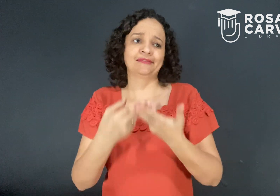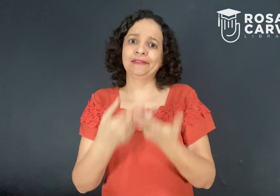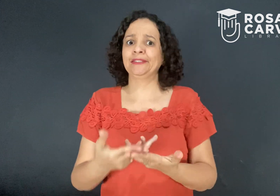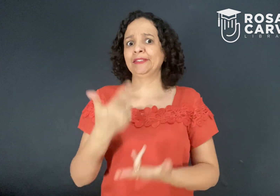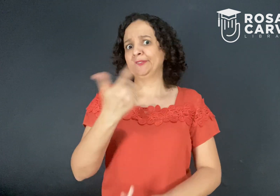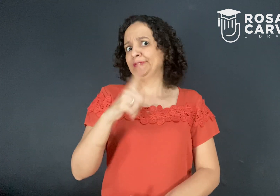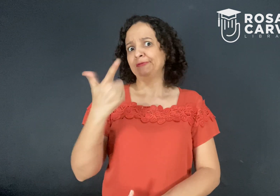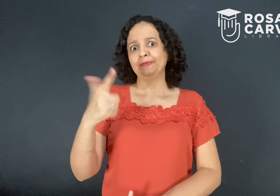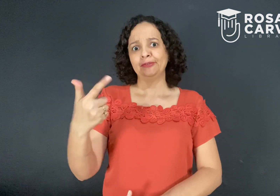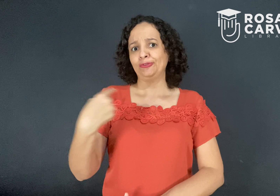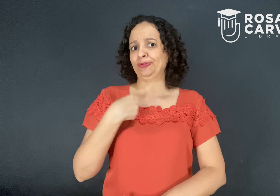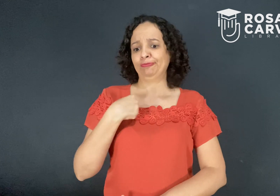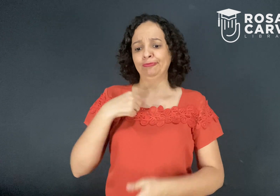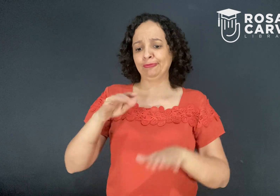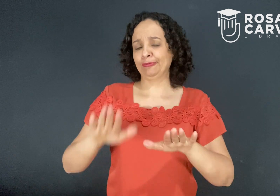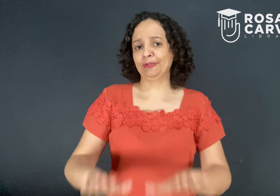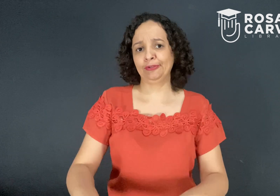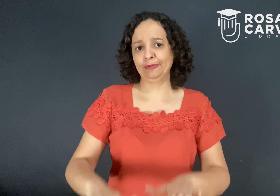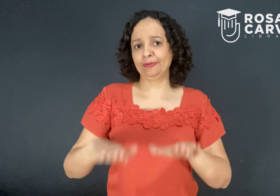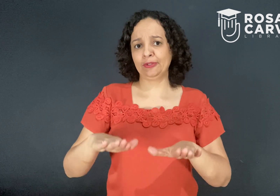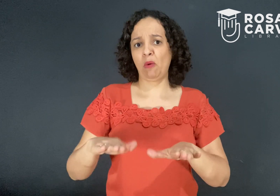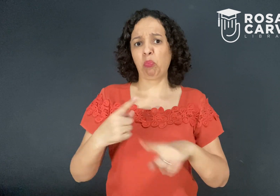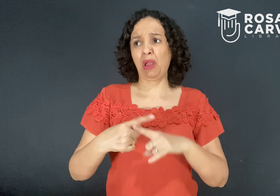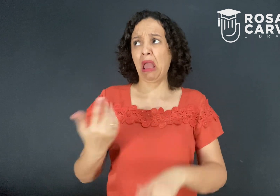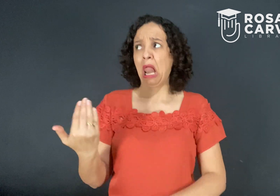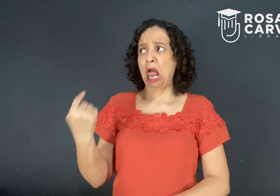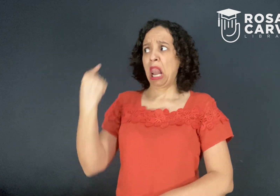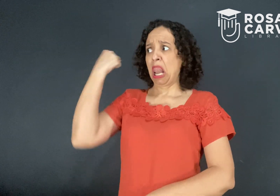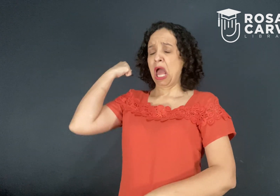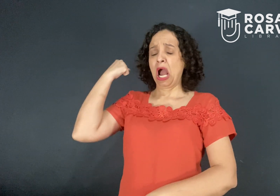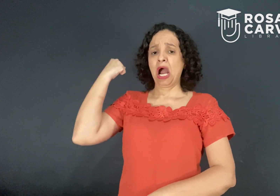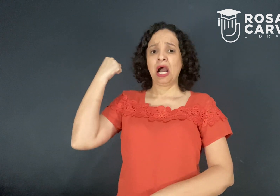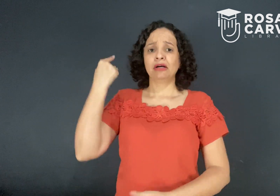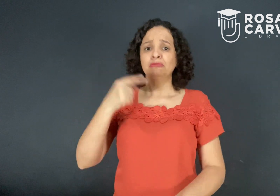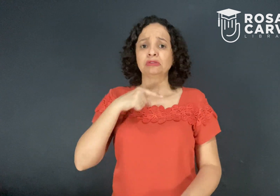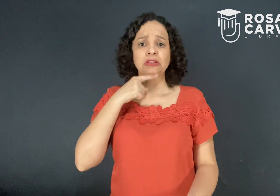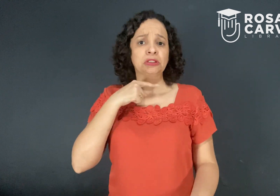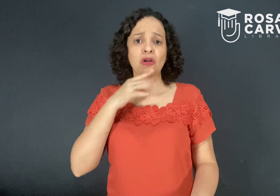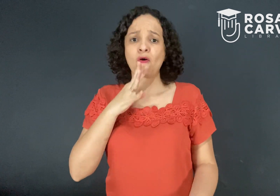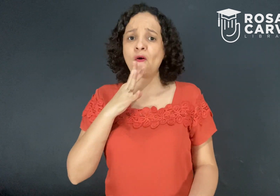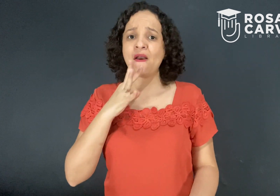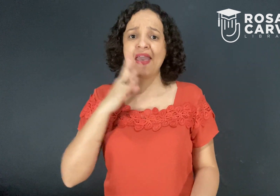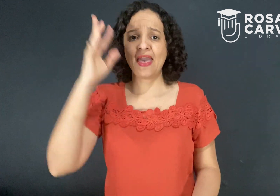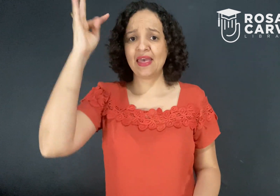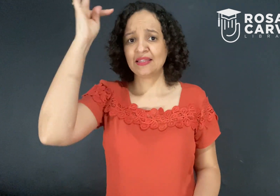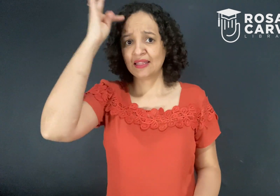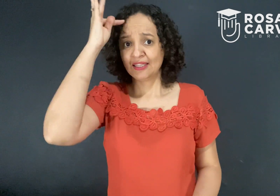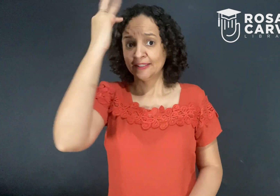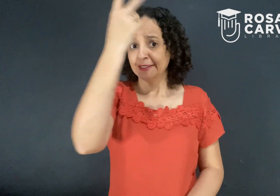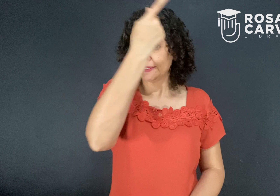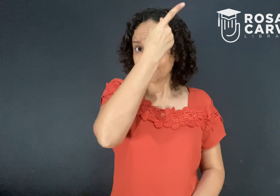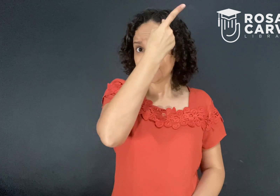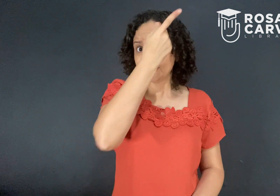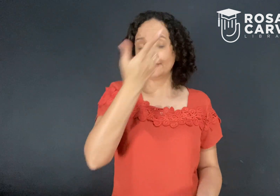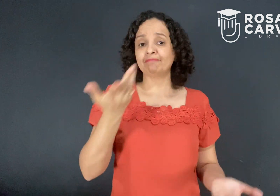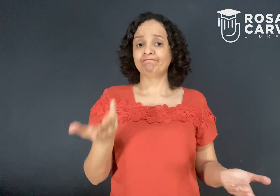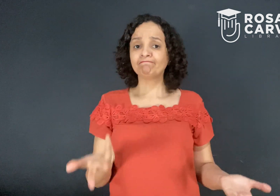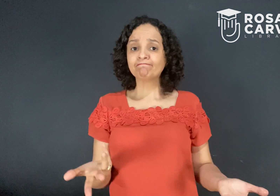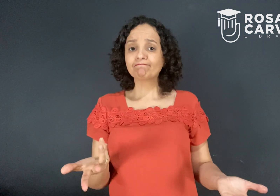até da minha família, né? Porque naquela época ninguém conhecia o que era TDAH.